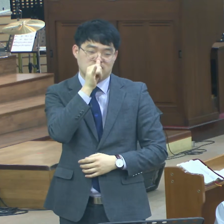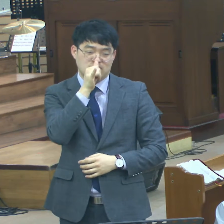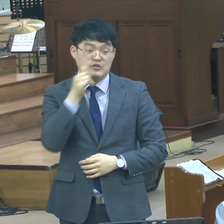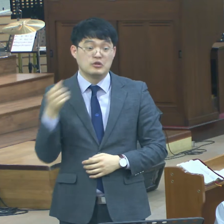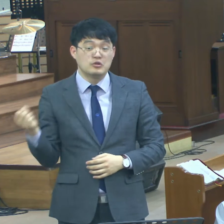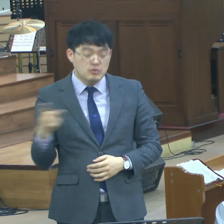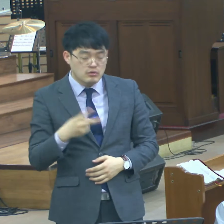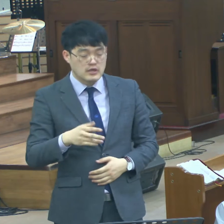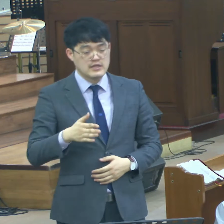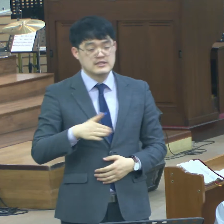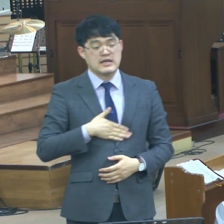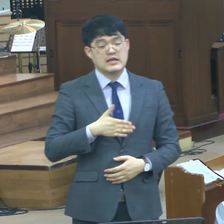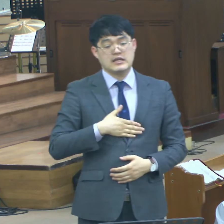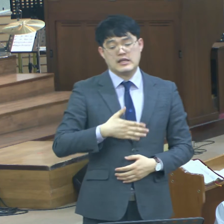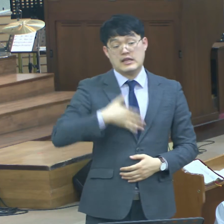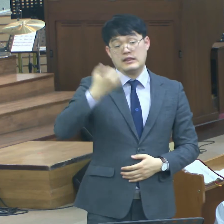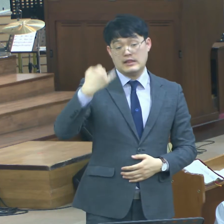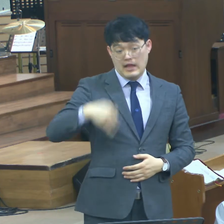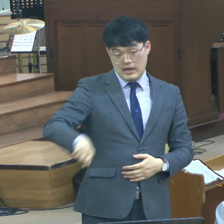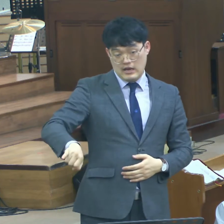같은 모양으로 졌다고 했어요.